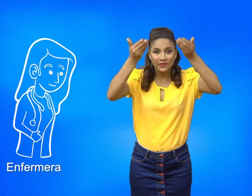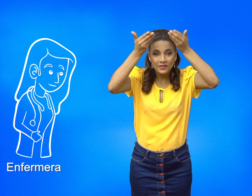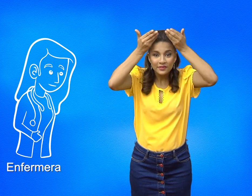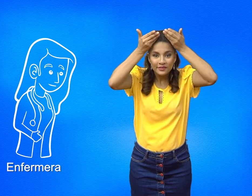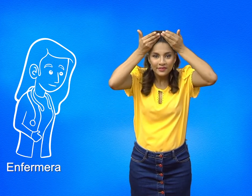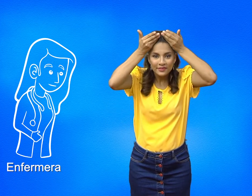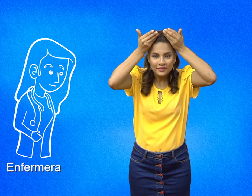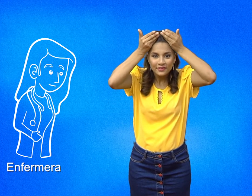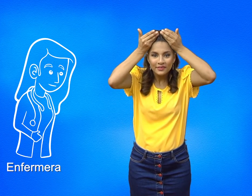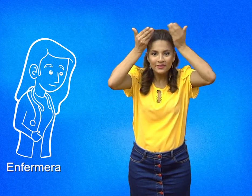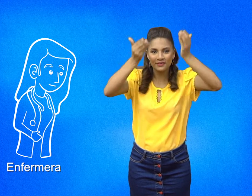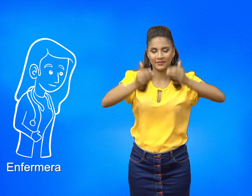enfermera